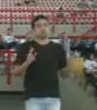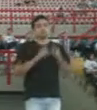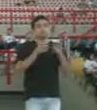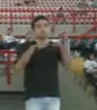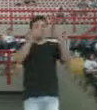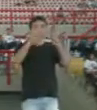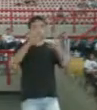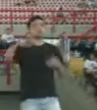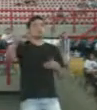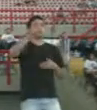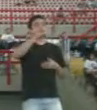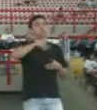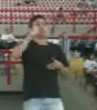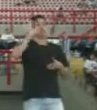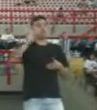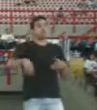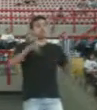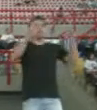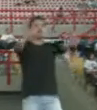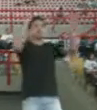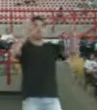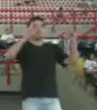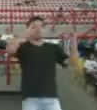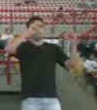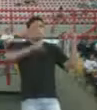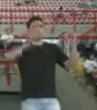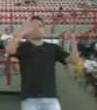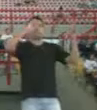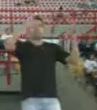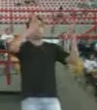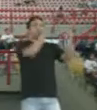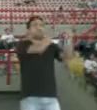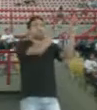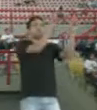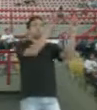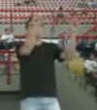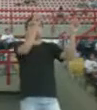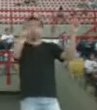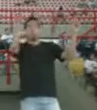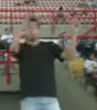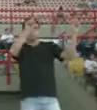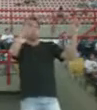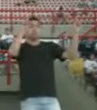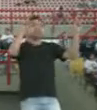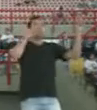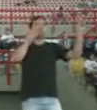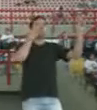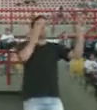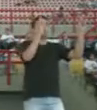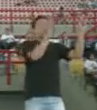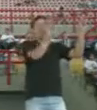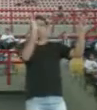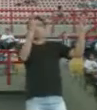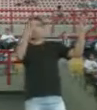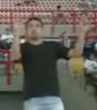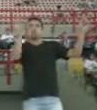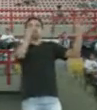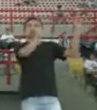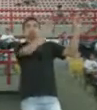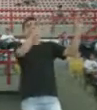que vocês grifem o comando, grifem as palavras principais e tentem utilizar algumas dessas